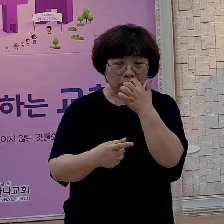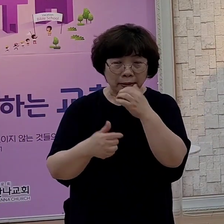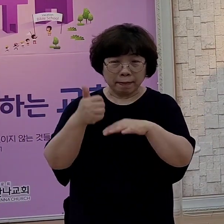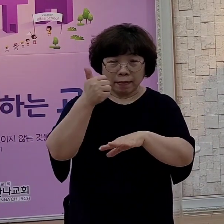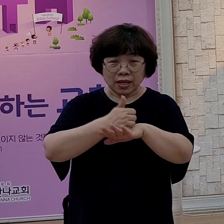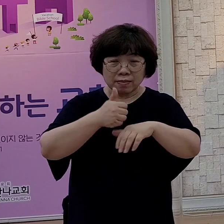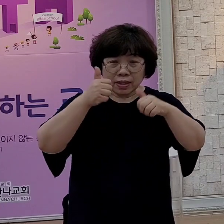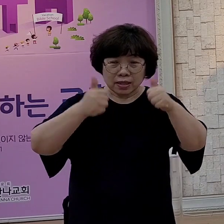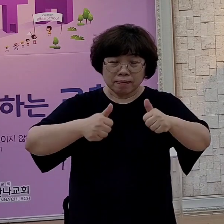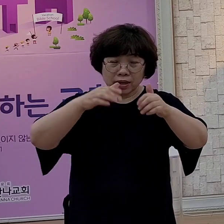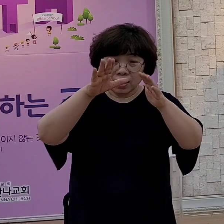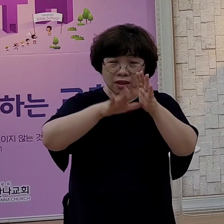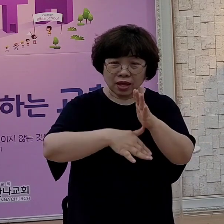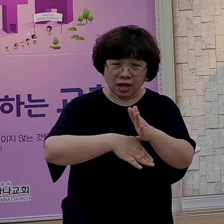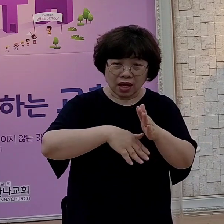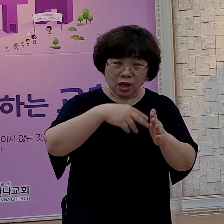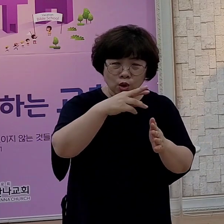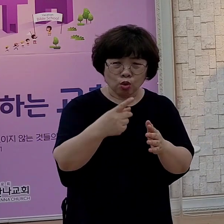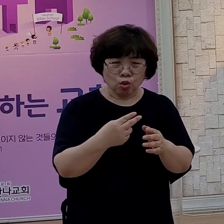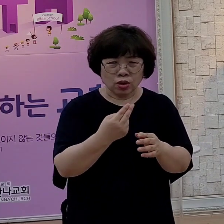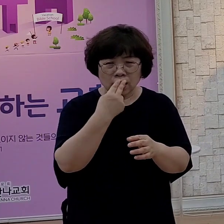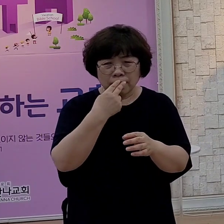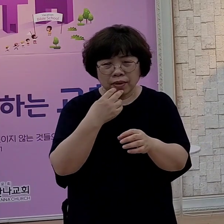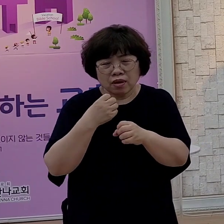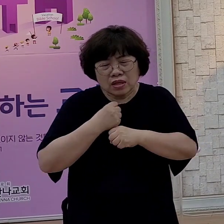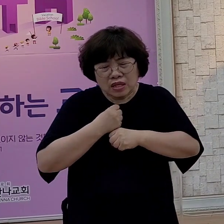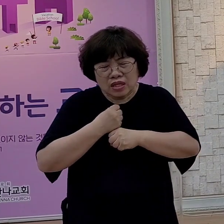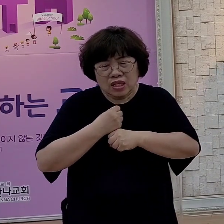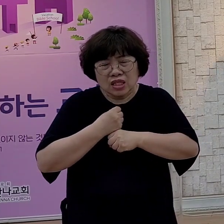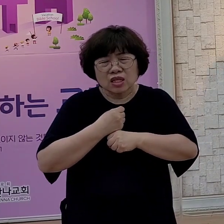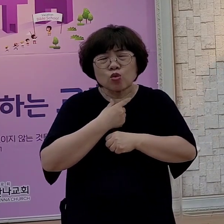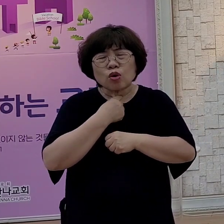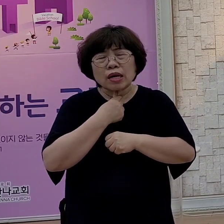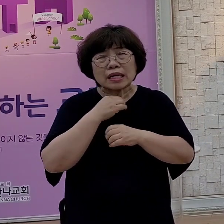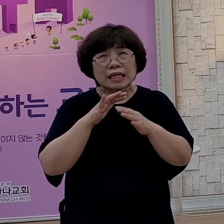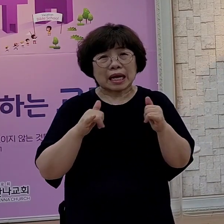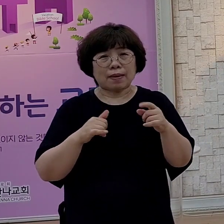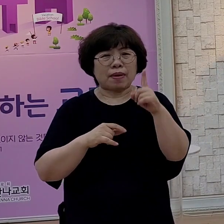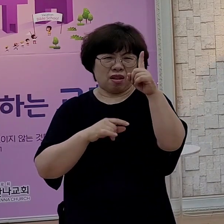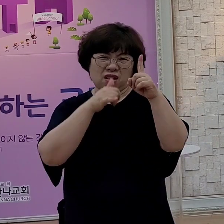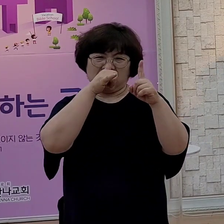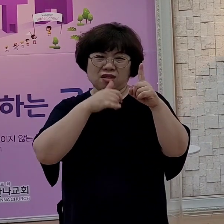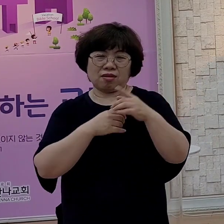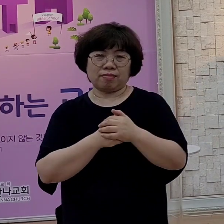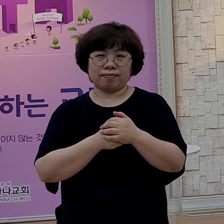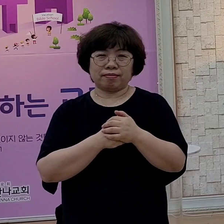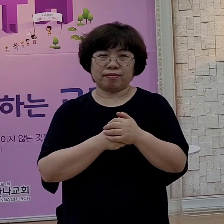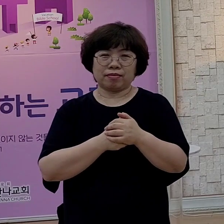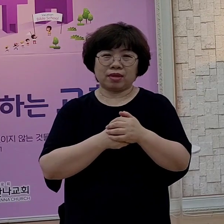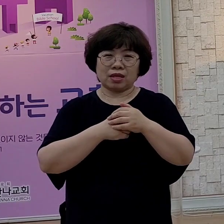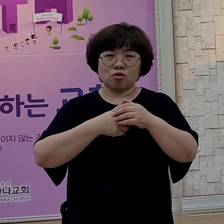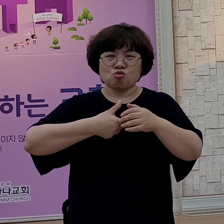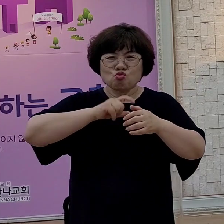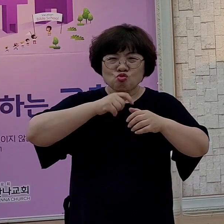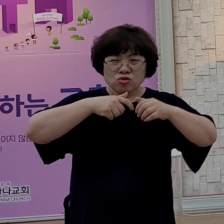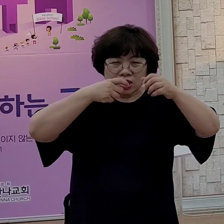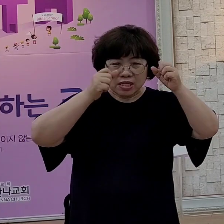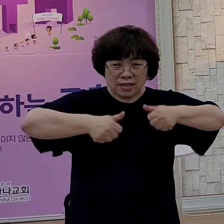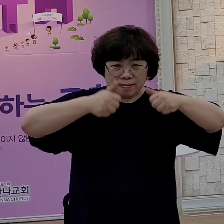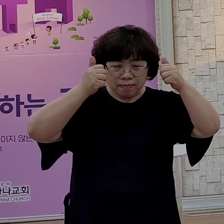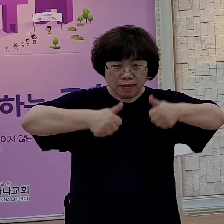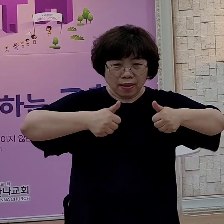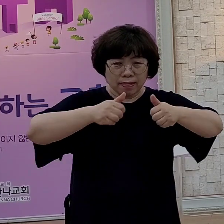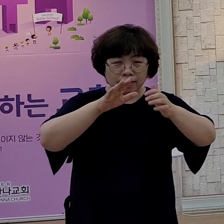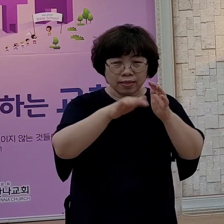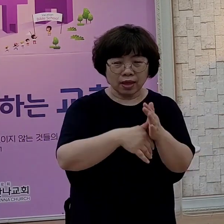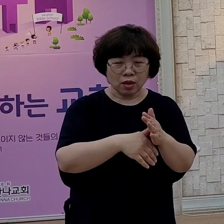마지막 심판 때도 살려두고 싶은 사람이 한 사람이 있었어요. 그 심판 때에도 살려두고